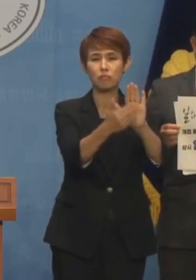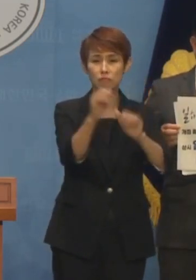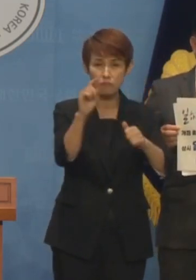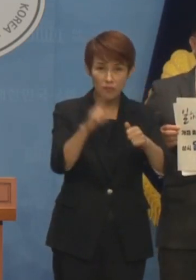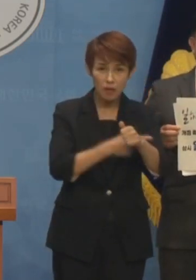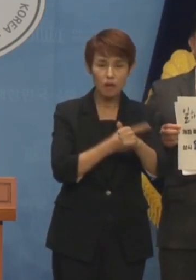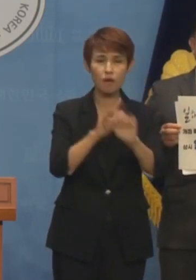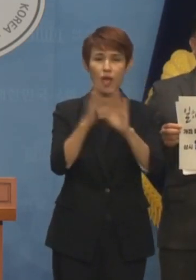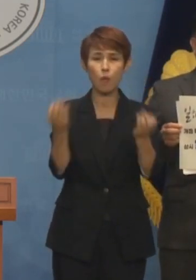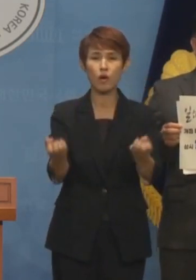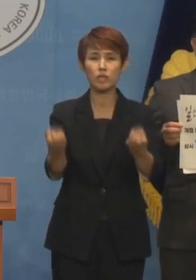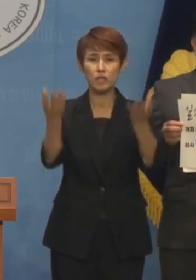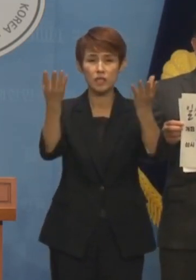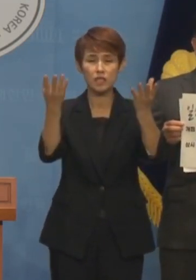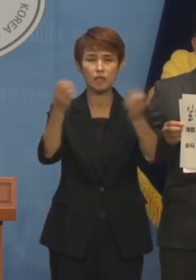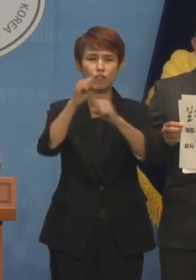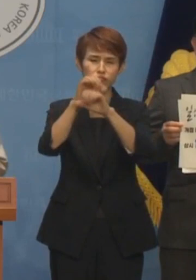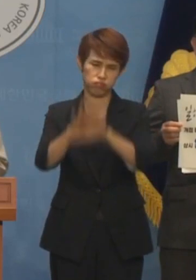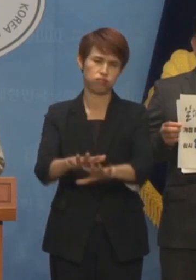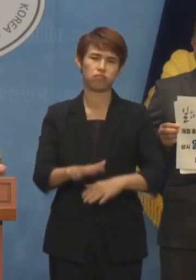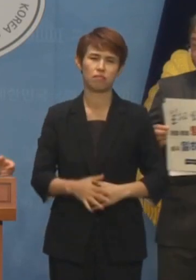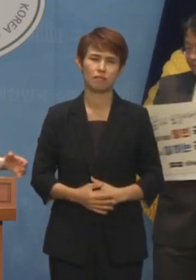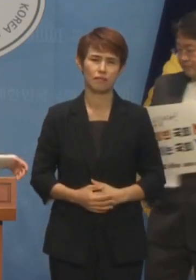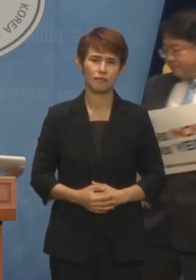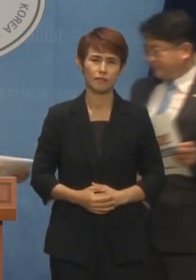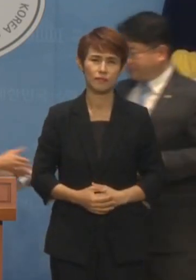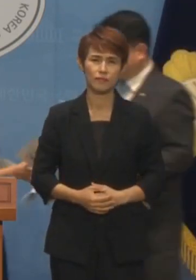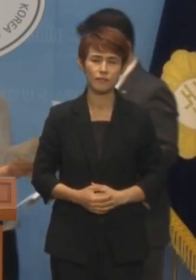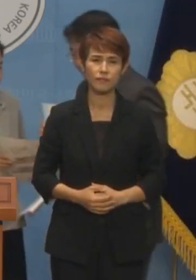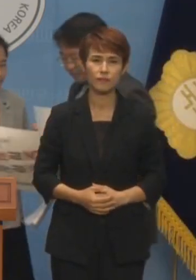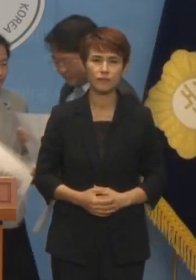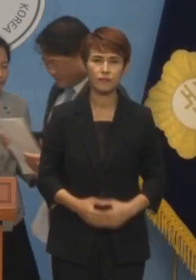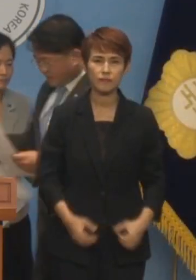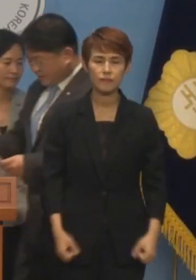미뤘습니다. 헛웃음이 납니다.